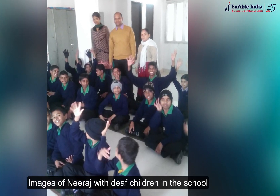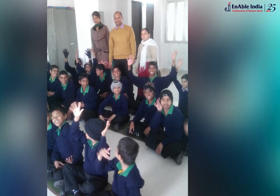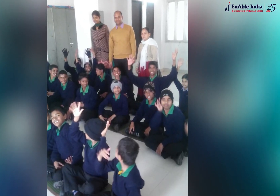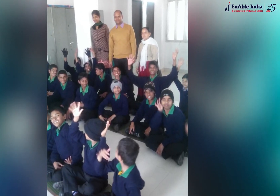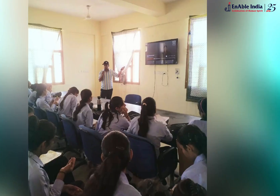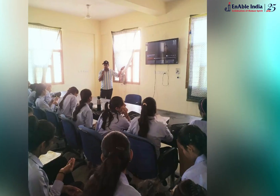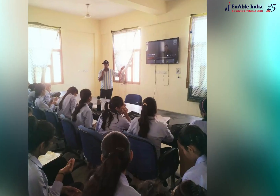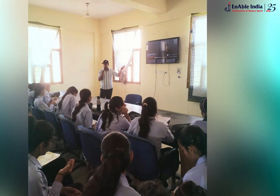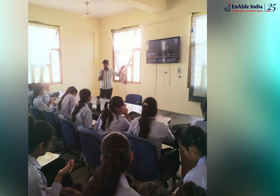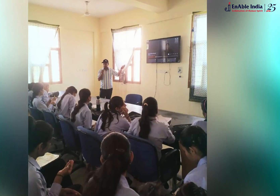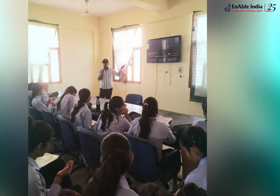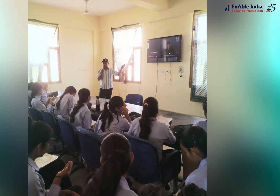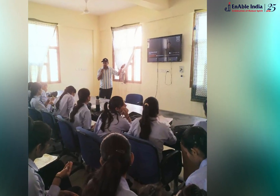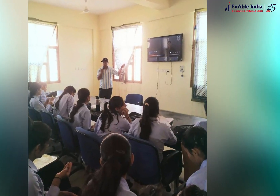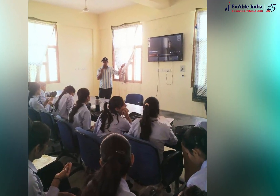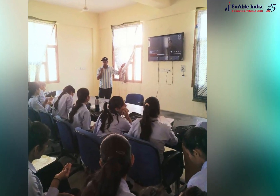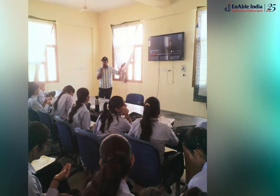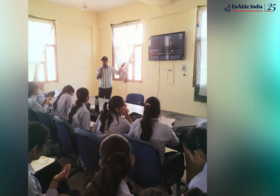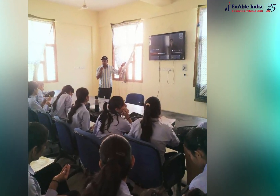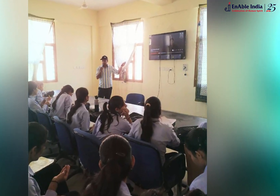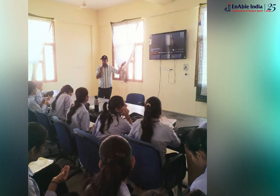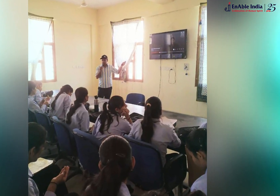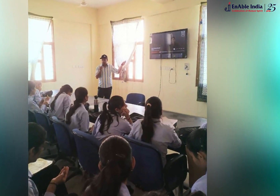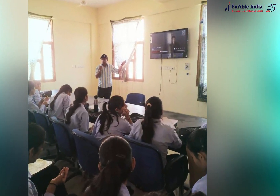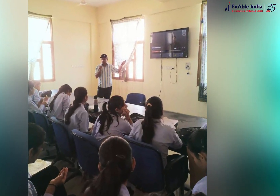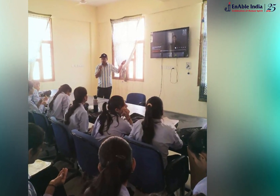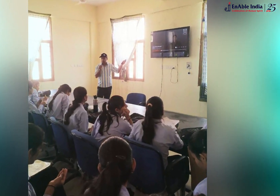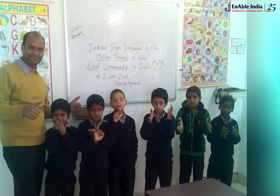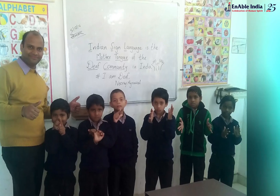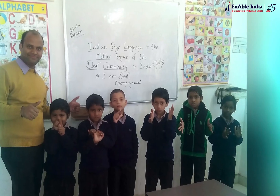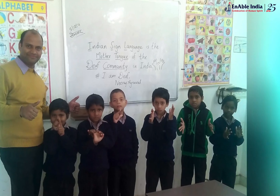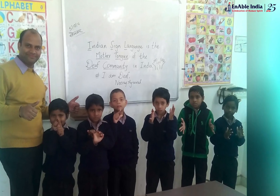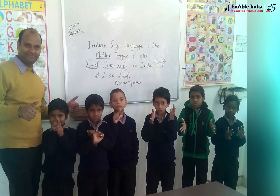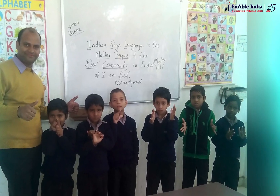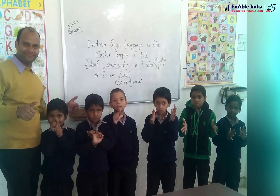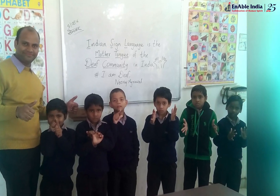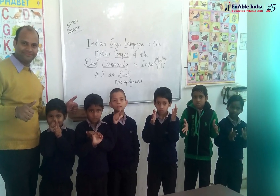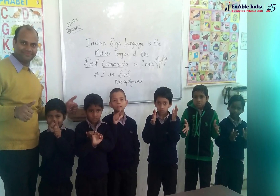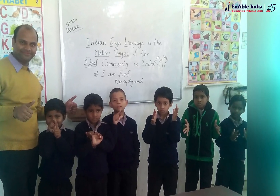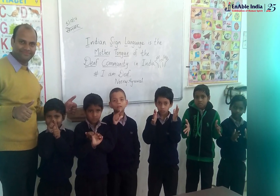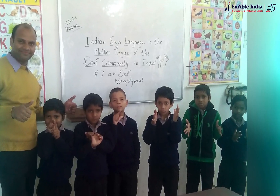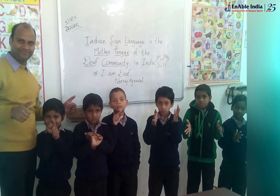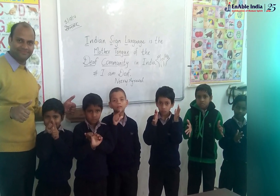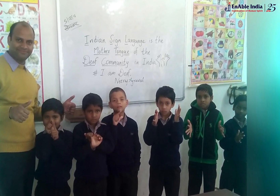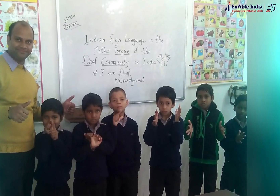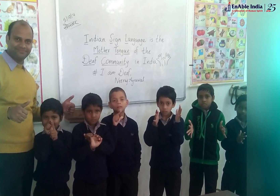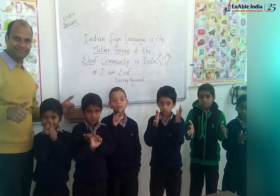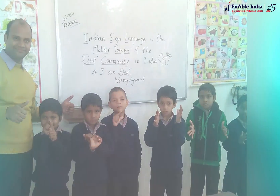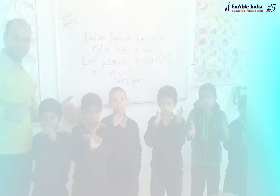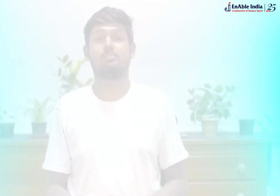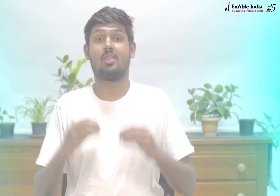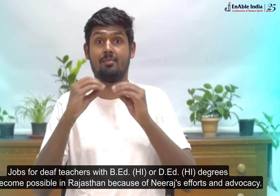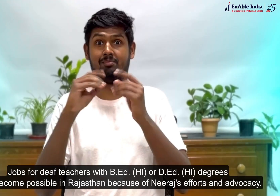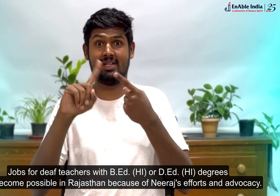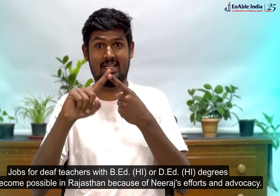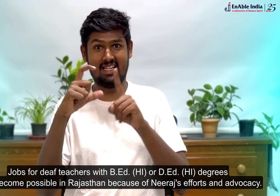मिली। स्कूल में बधिर बच्चों के साथ नीरज की तस्वीरें। नीरज के प्रयासों और वकालत के